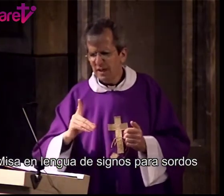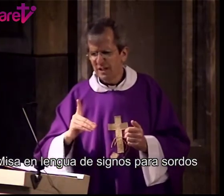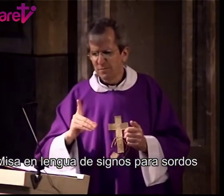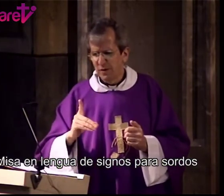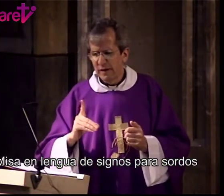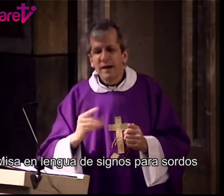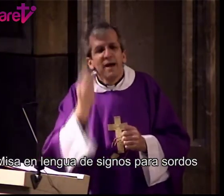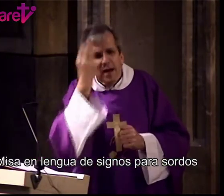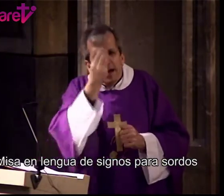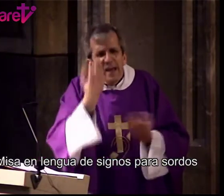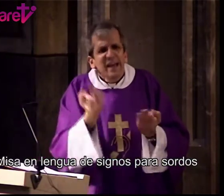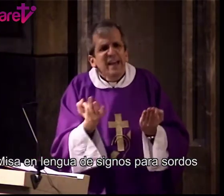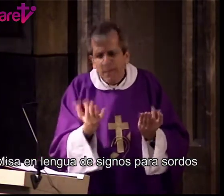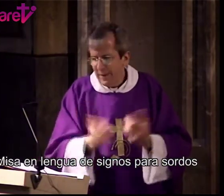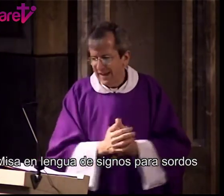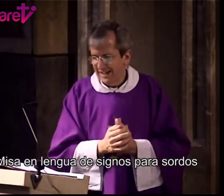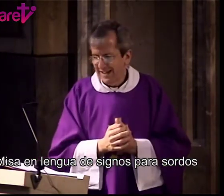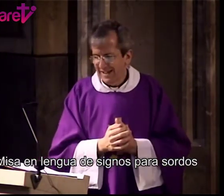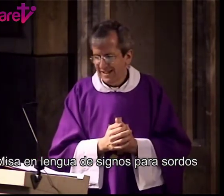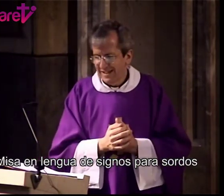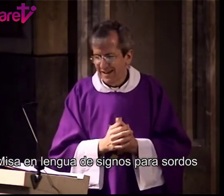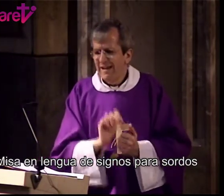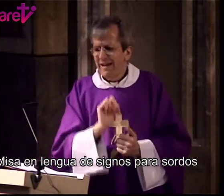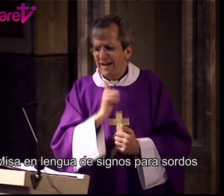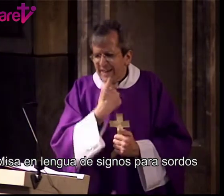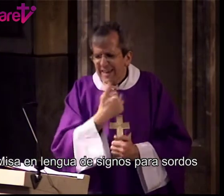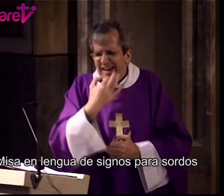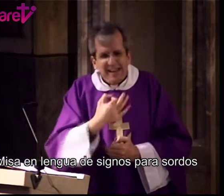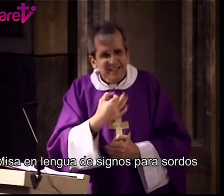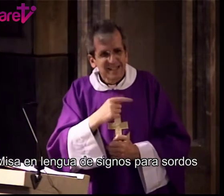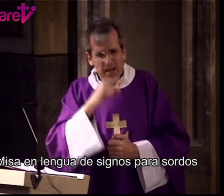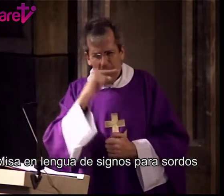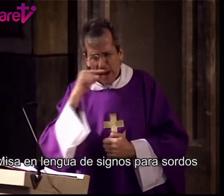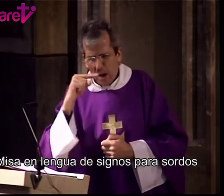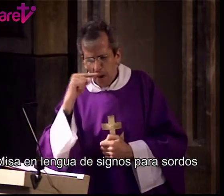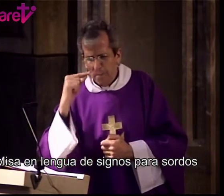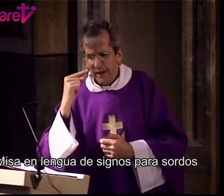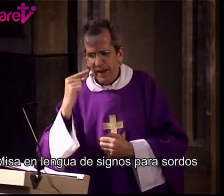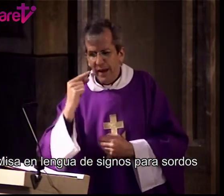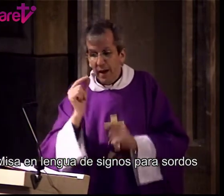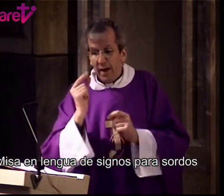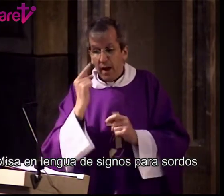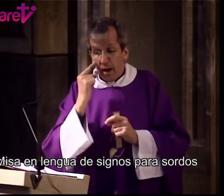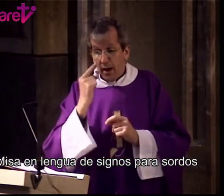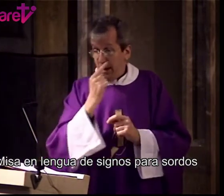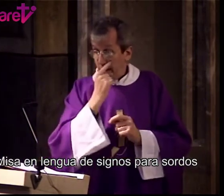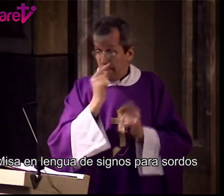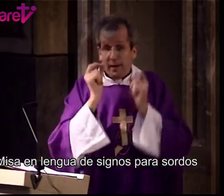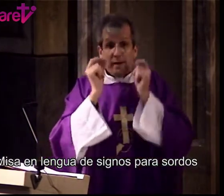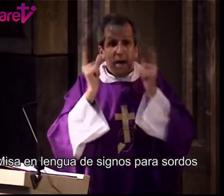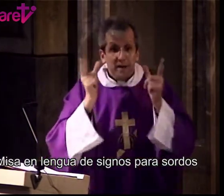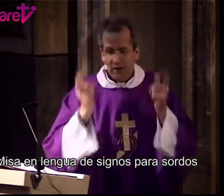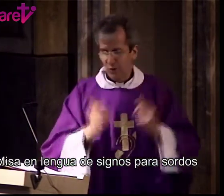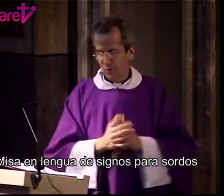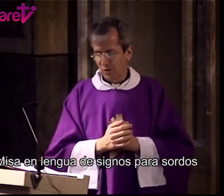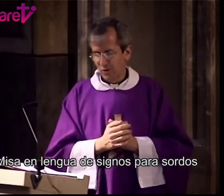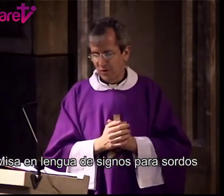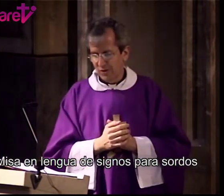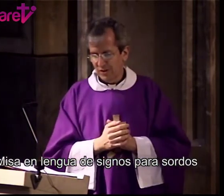mismo, ¿qué piensas? ¿Quién es el hombre que ha abierto tus ojos?